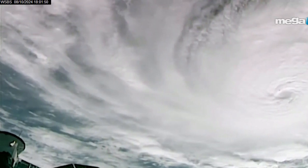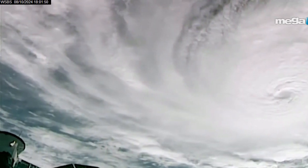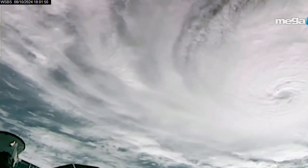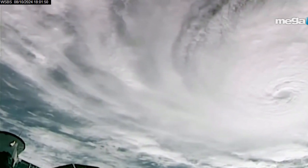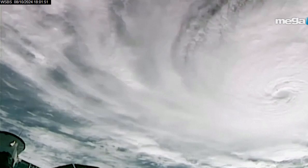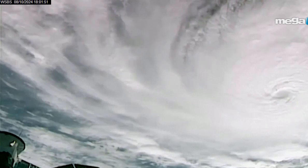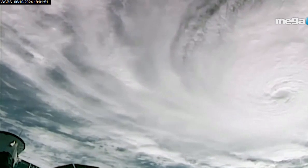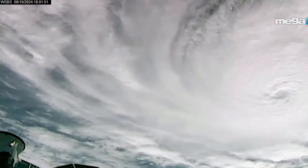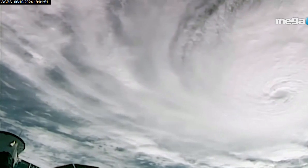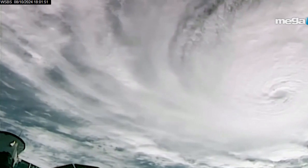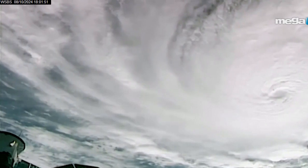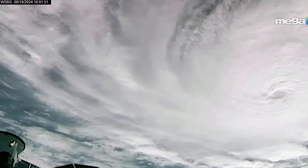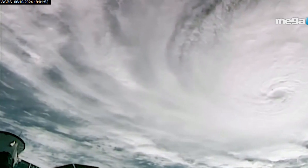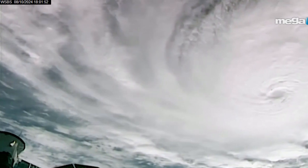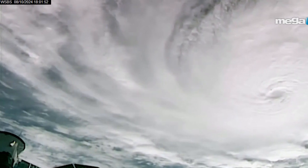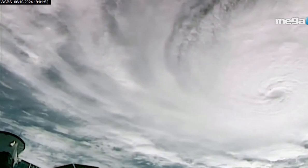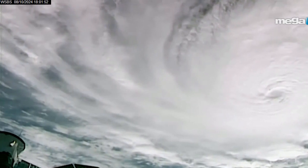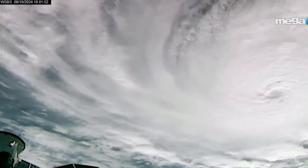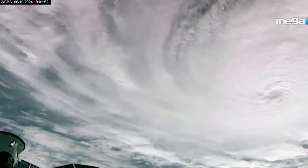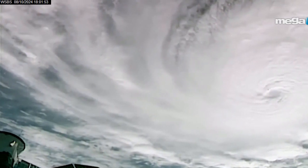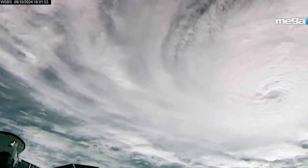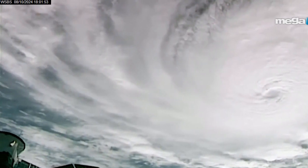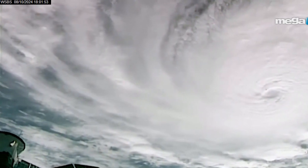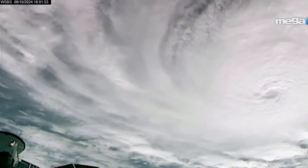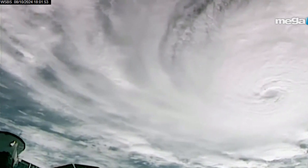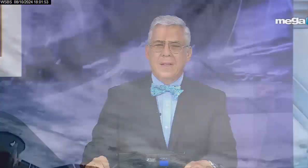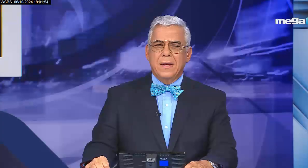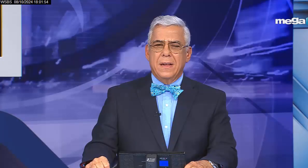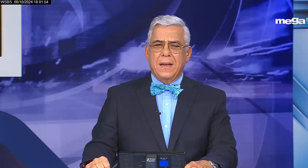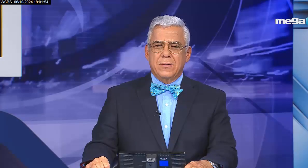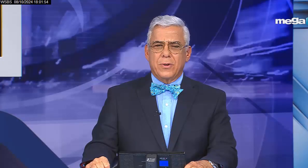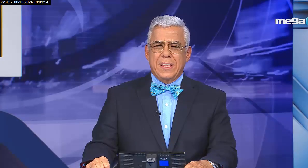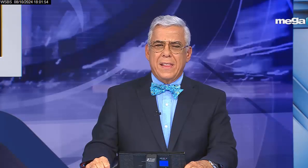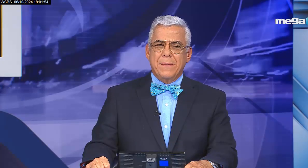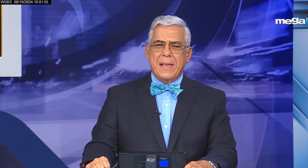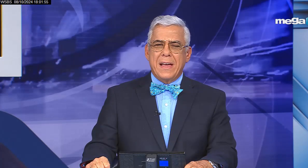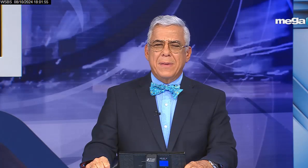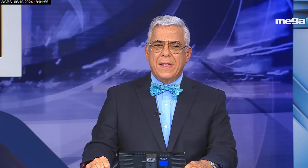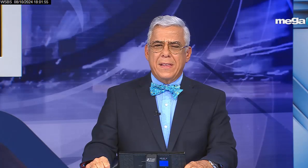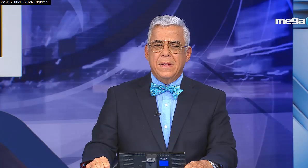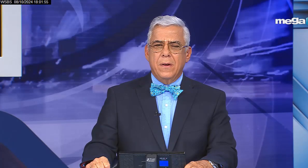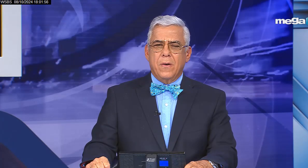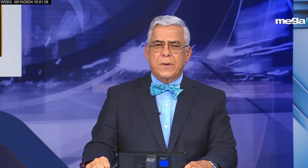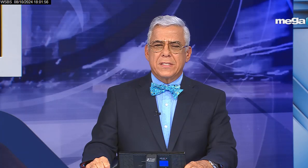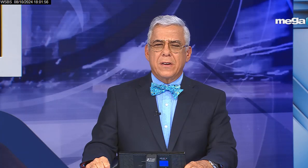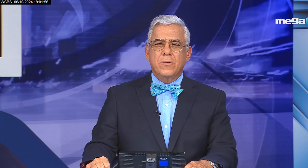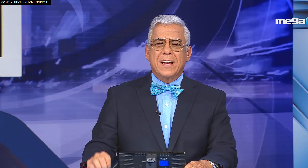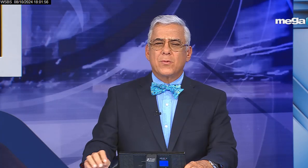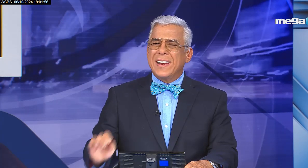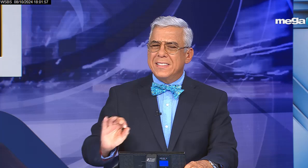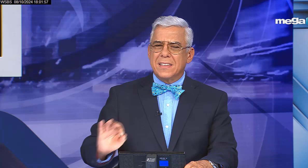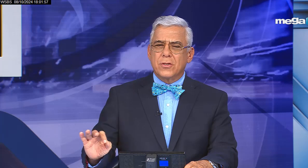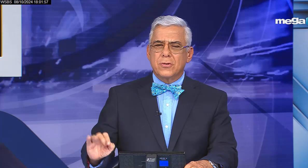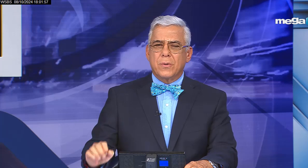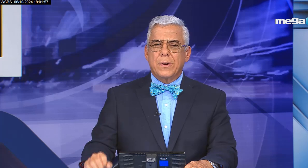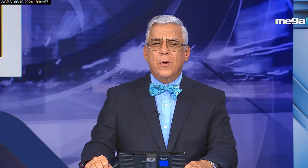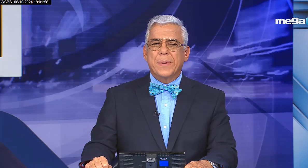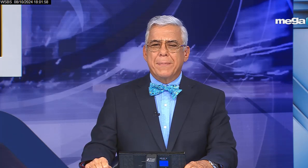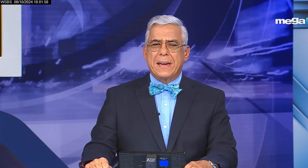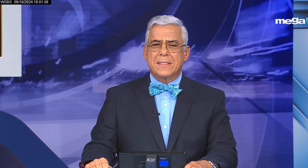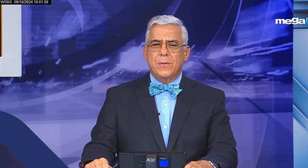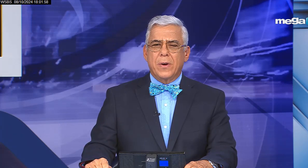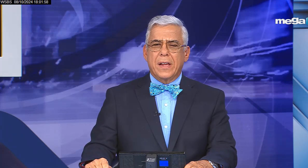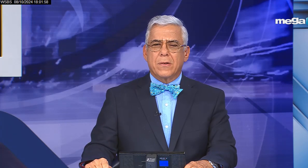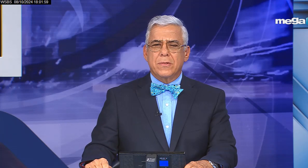en la madrugada del jueves, posiblemente como categoría 3. Las autoridades de Miami-Dade ofrecieron una actualización sobre